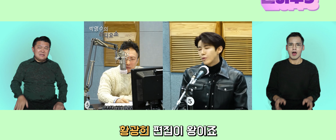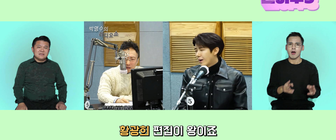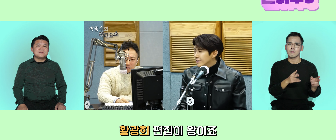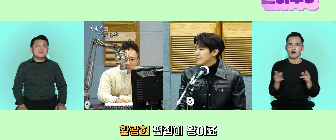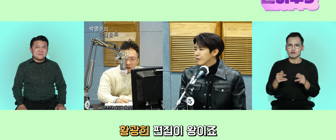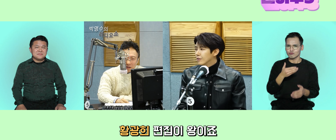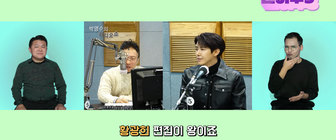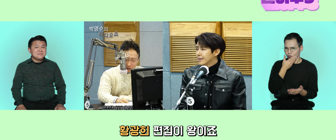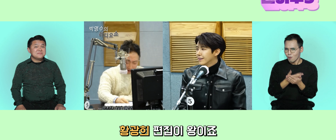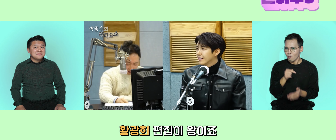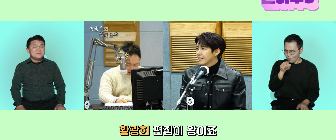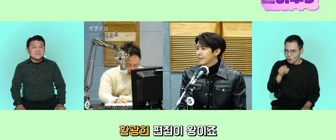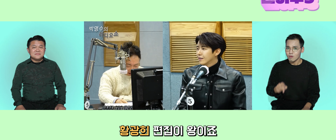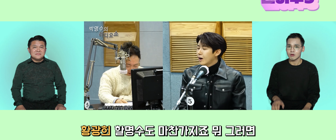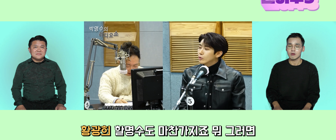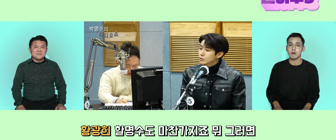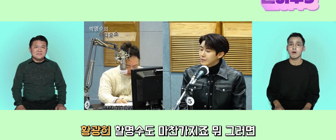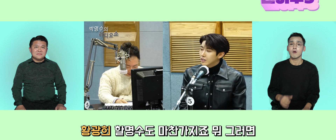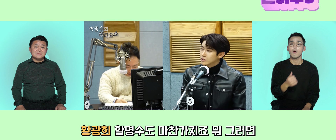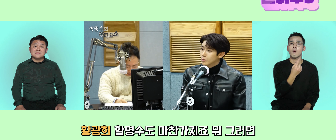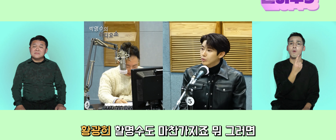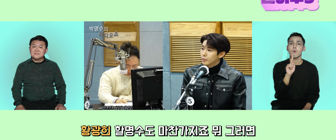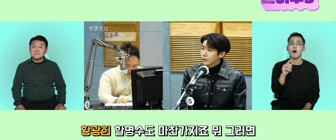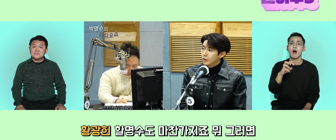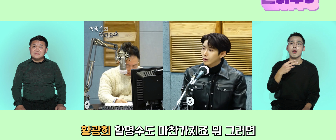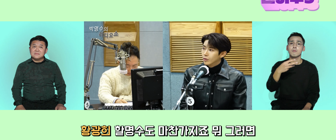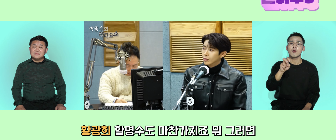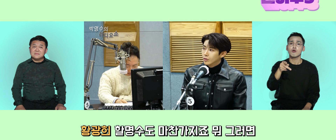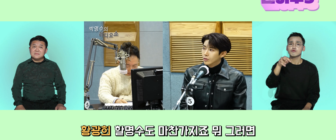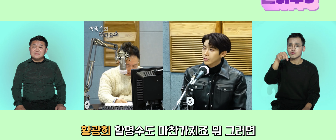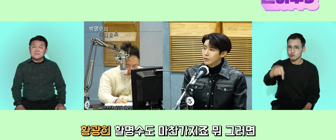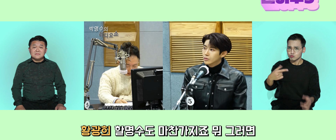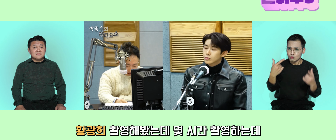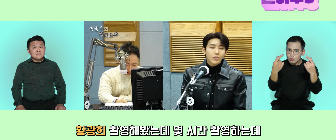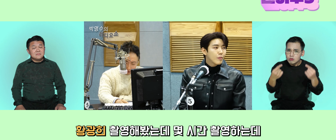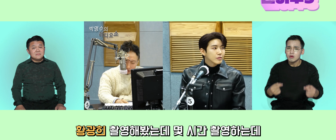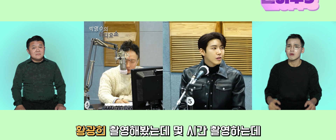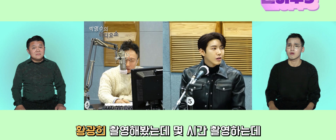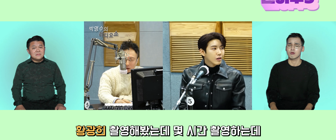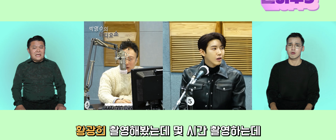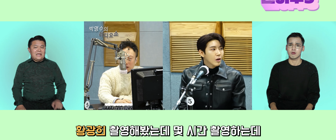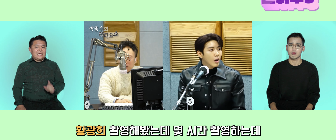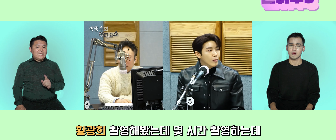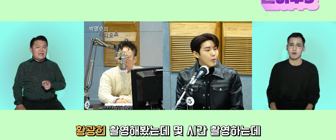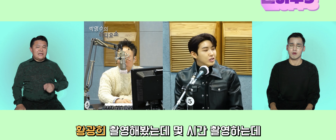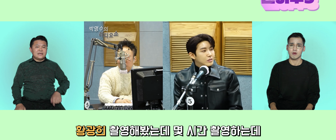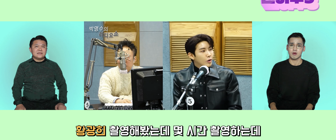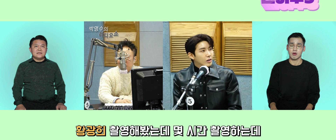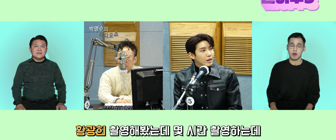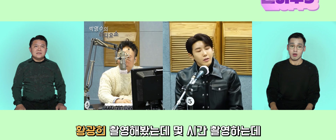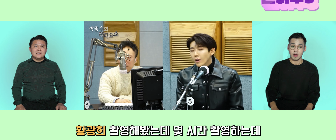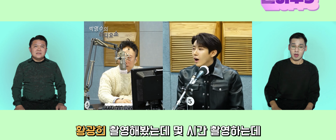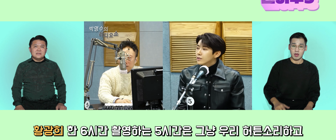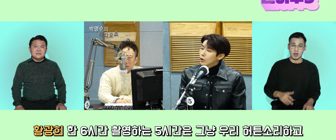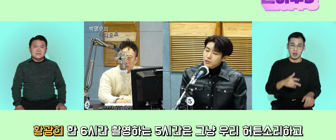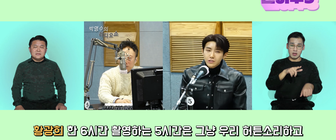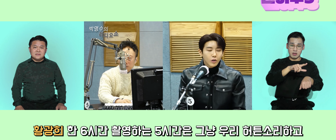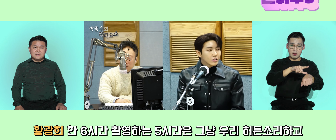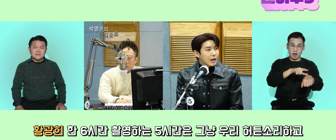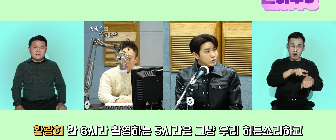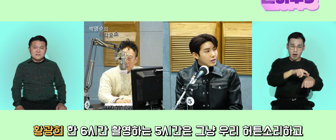편집이 왕이죠. 예예예 설명표도 마찬가지죠 뭐 그러면 촬영해봤는데 몇 시간 촬영하는데 한